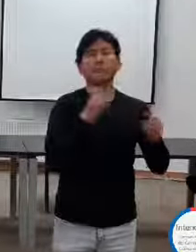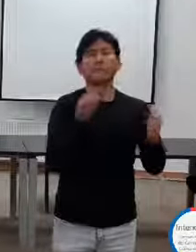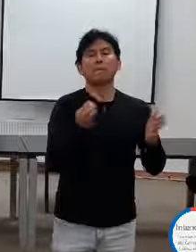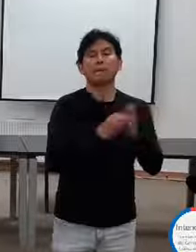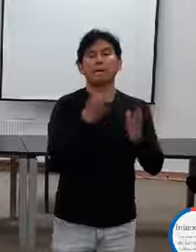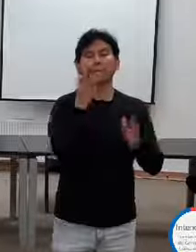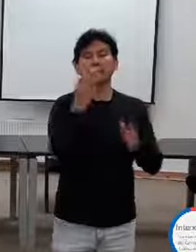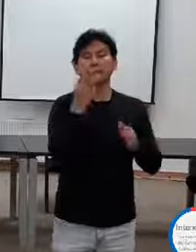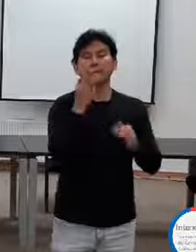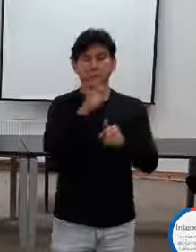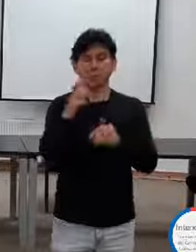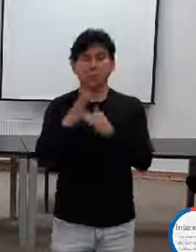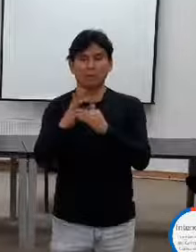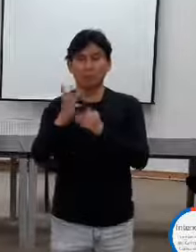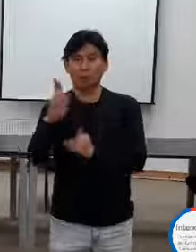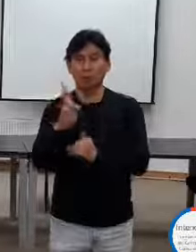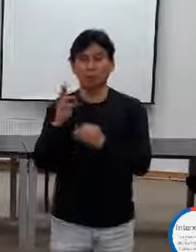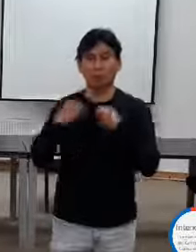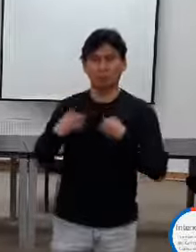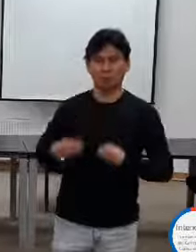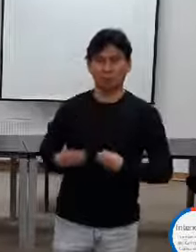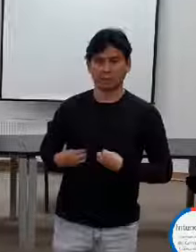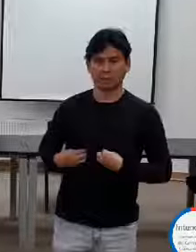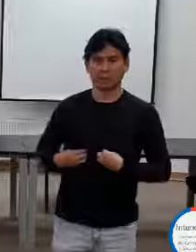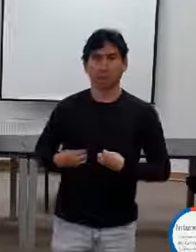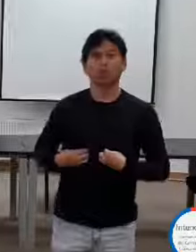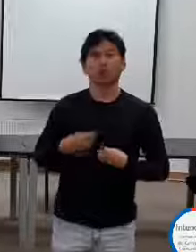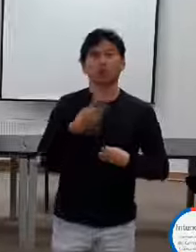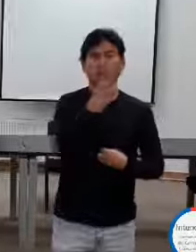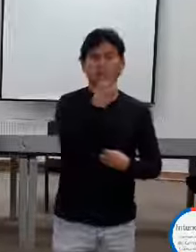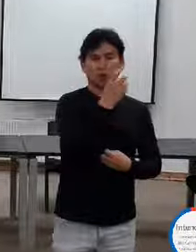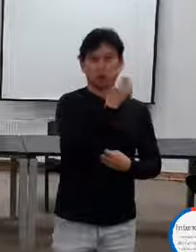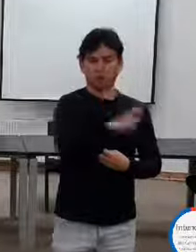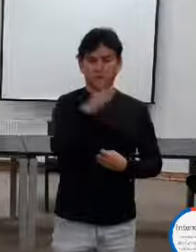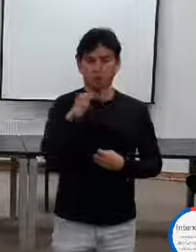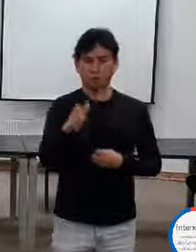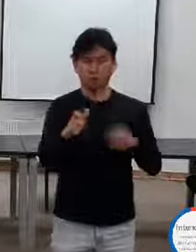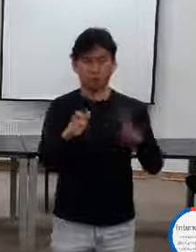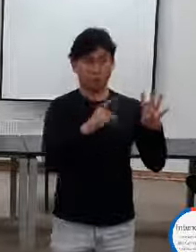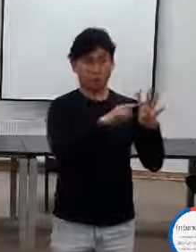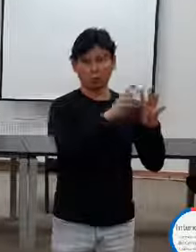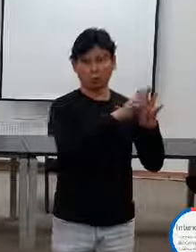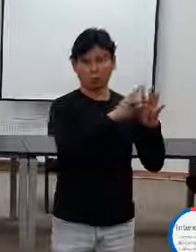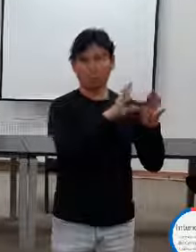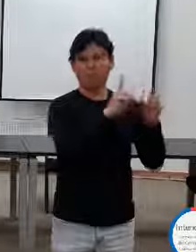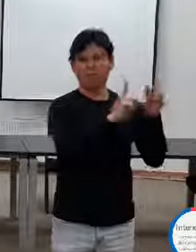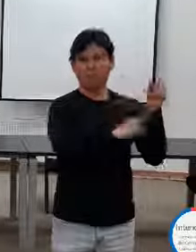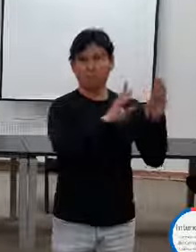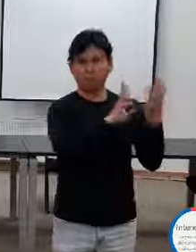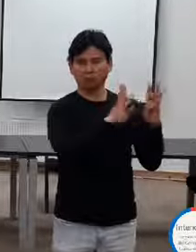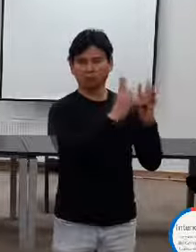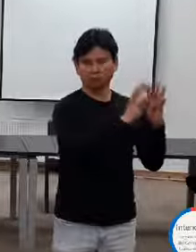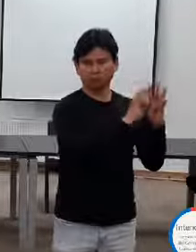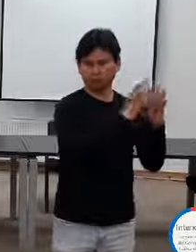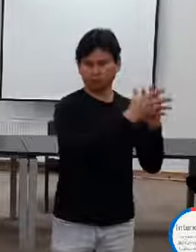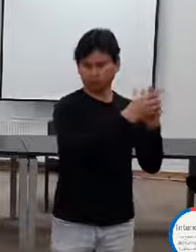esperan resultado y 12 personas por ser contacto estrecho de los cuatro últimos casos confirmados.